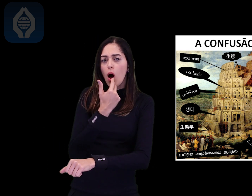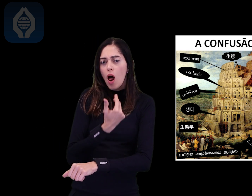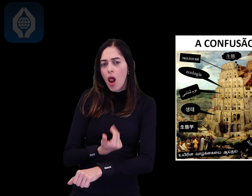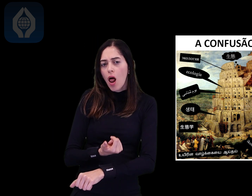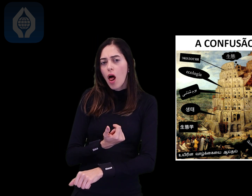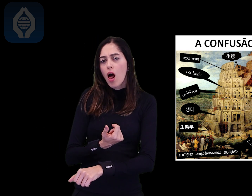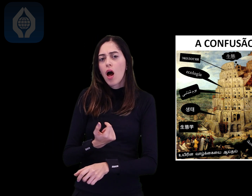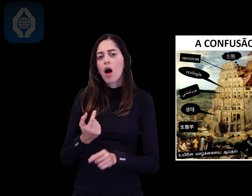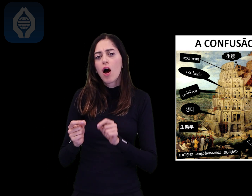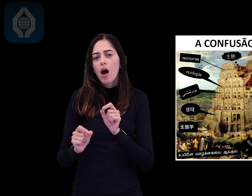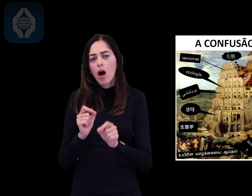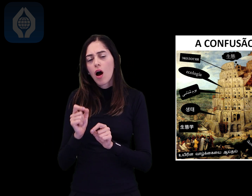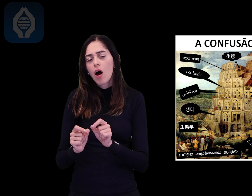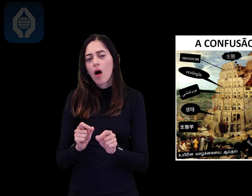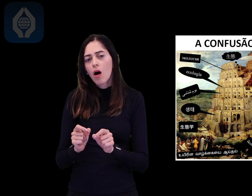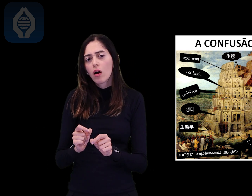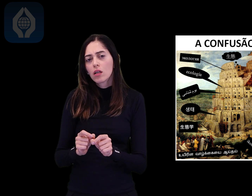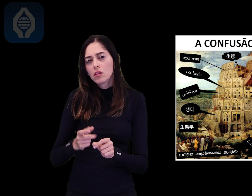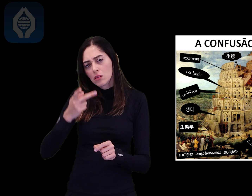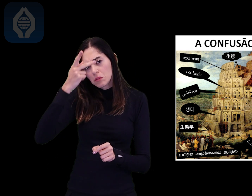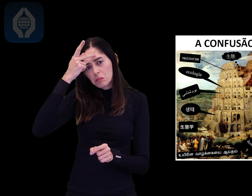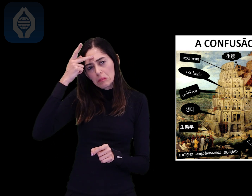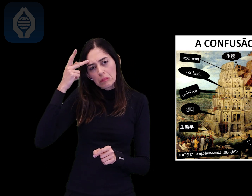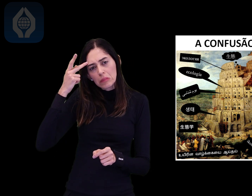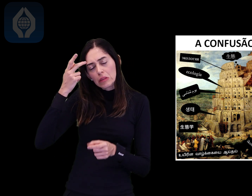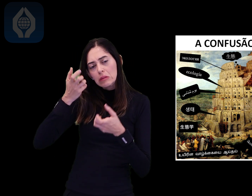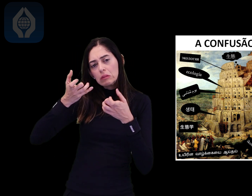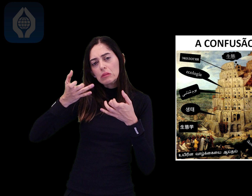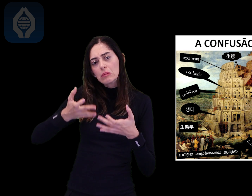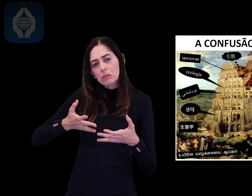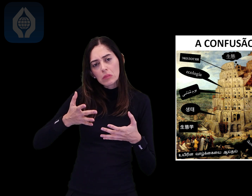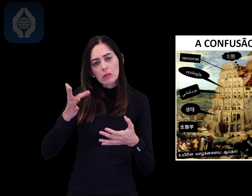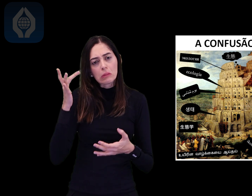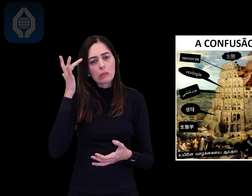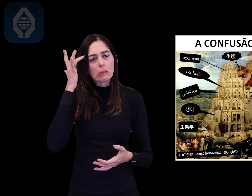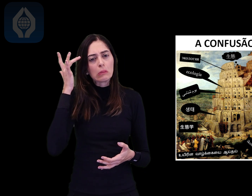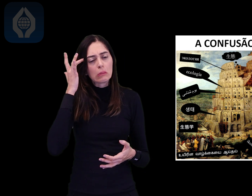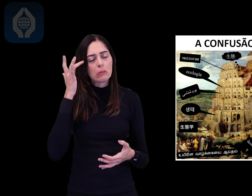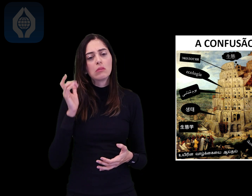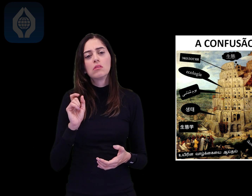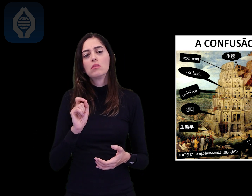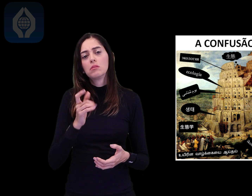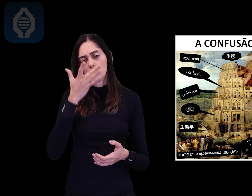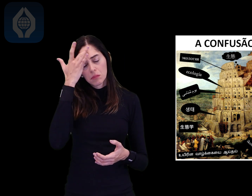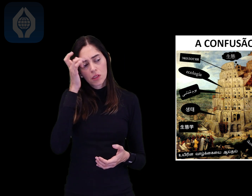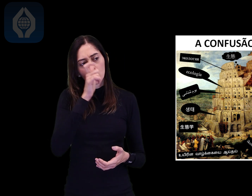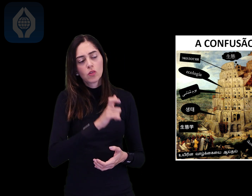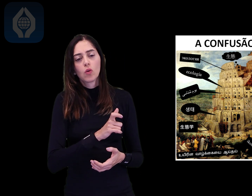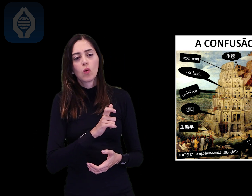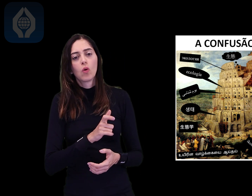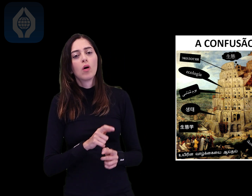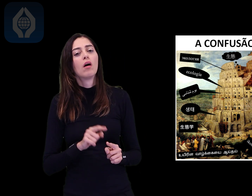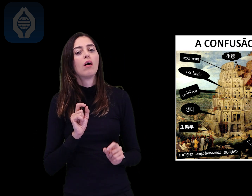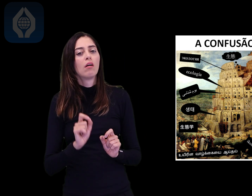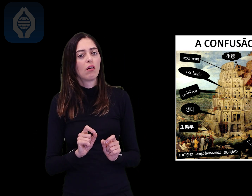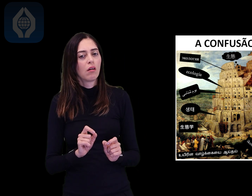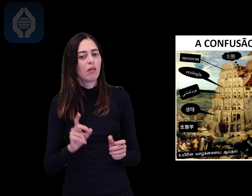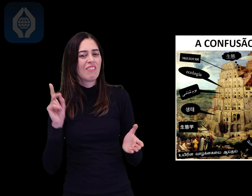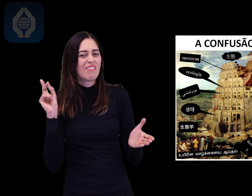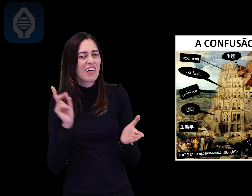contadas apenas do ponto de vista do entendimento limitado do homem. Se realmente quisermos saber a